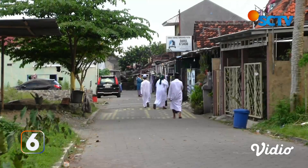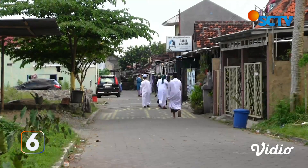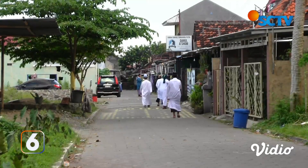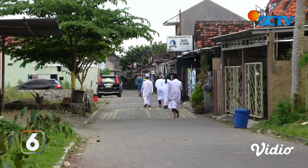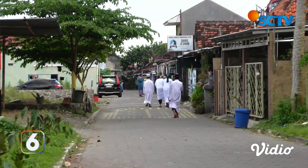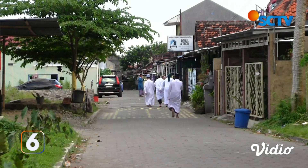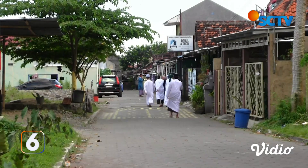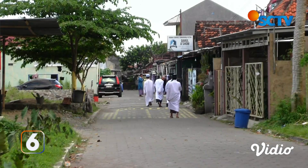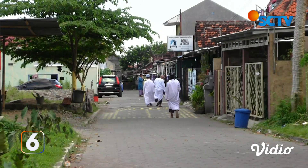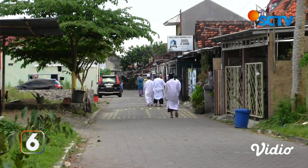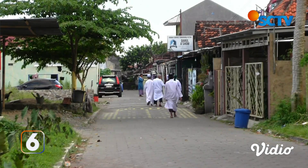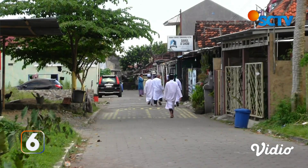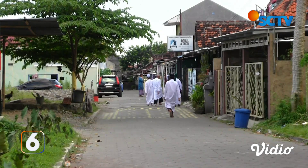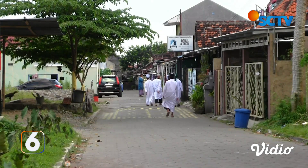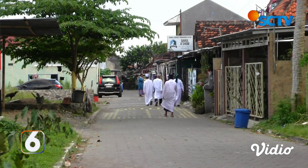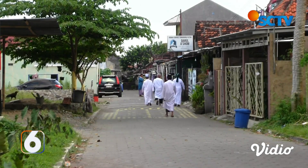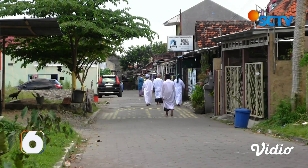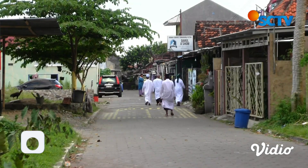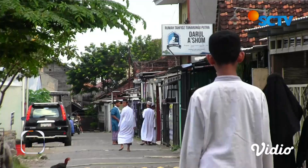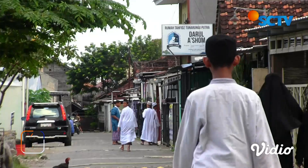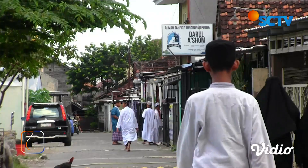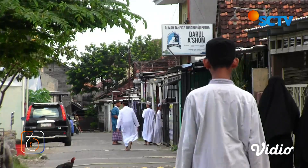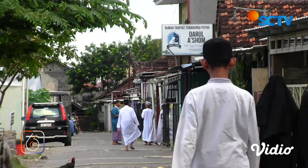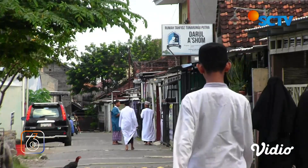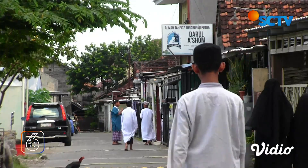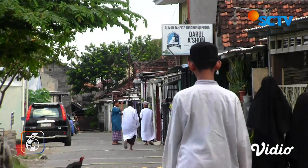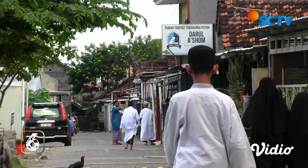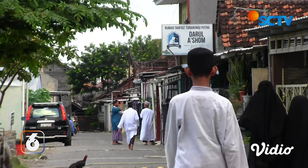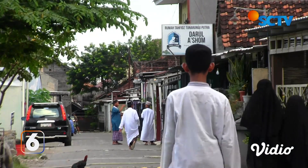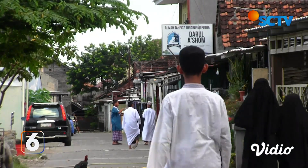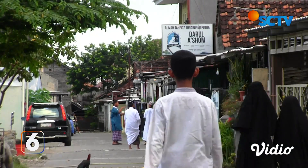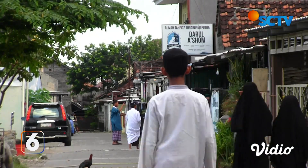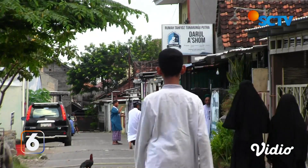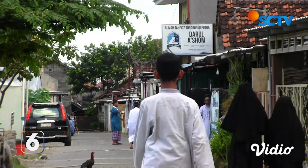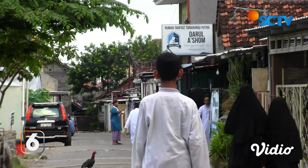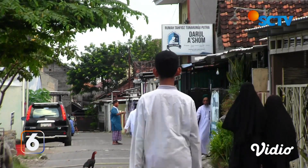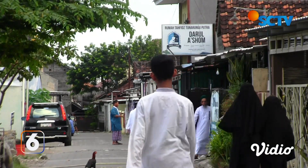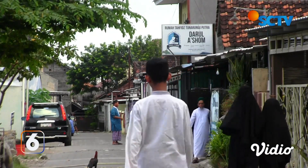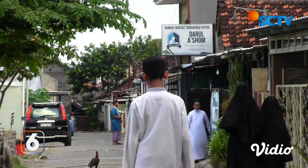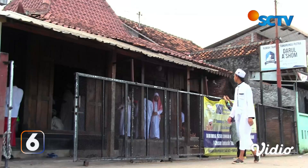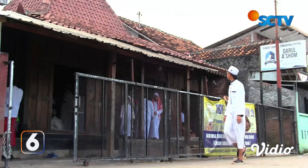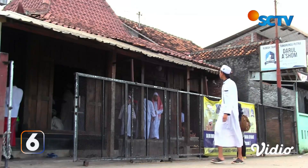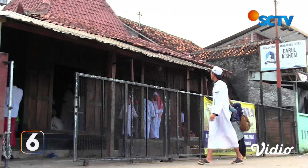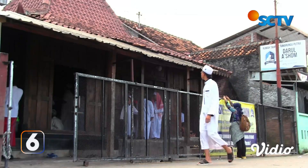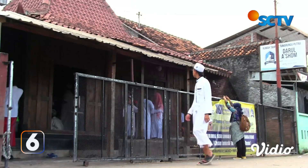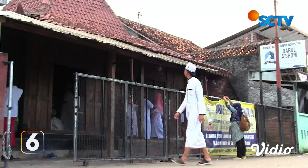sangat dasar sekali. Bahkan bisa dibilang gak kenal agama mereka ini. Karena setelah saya lihat ternyata